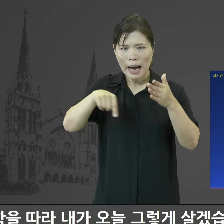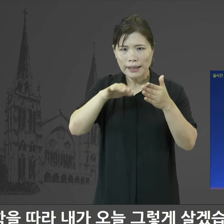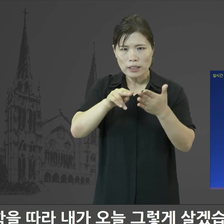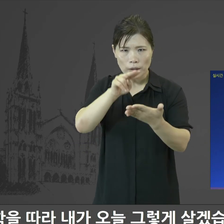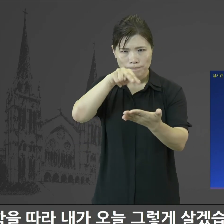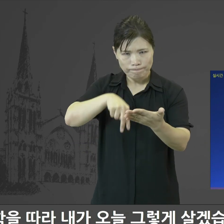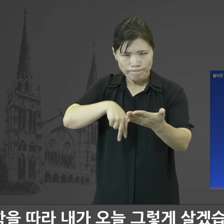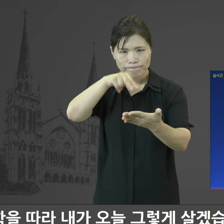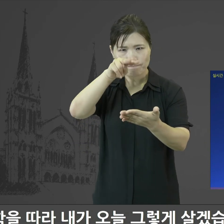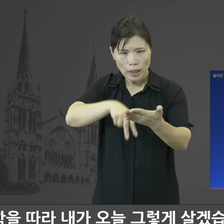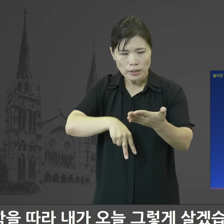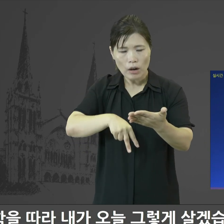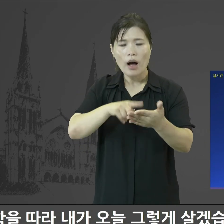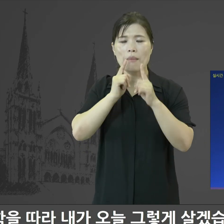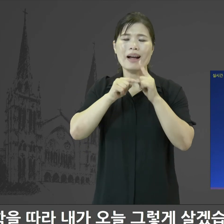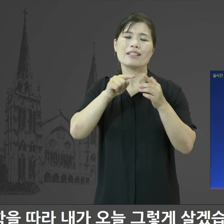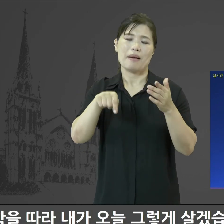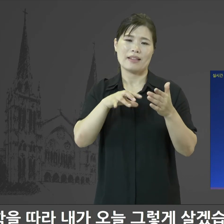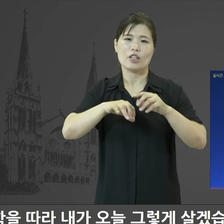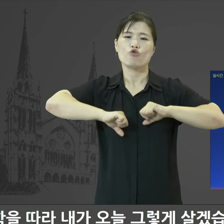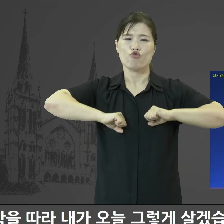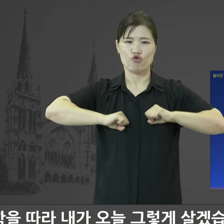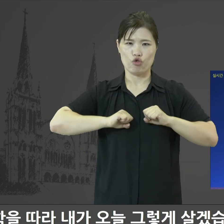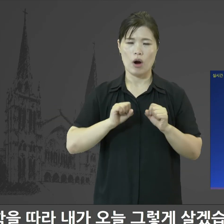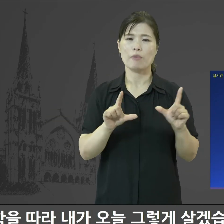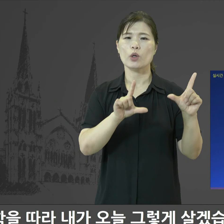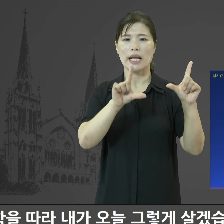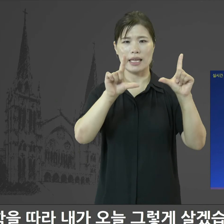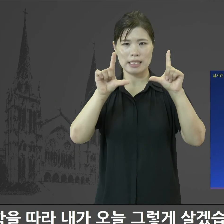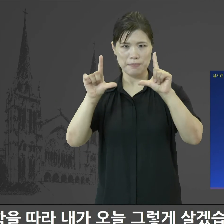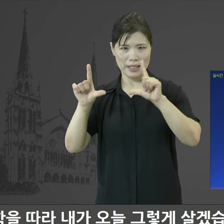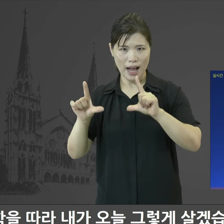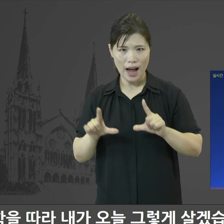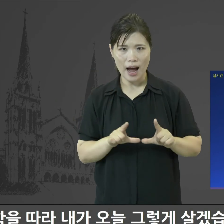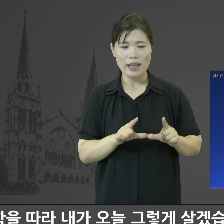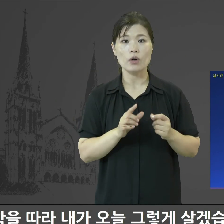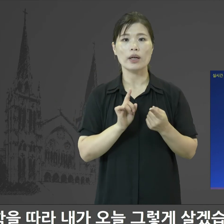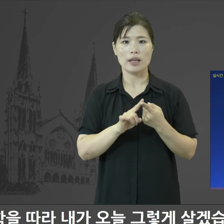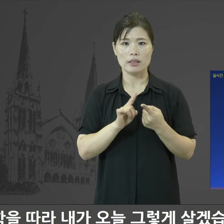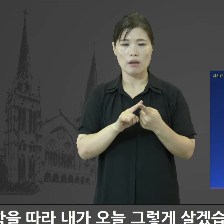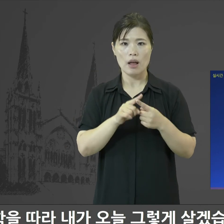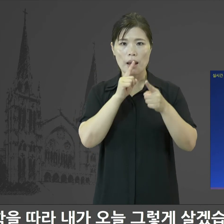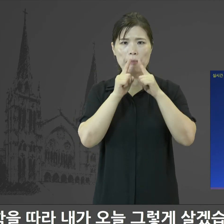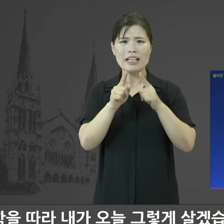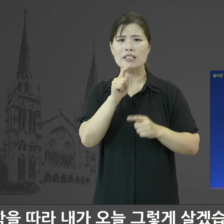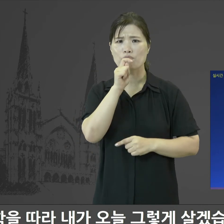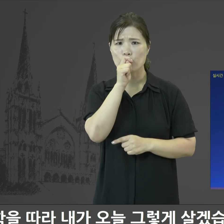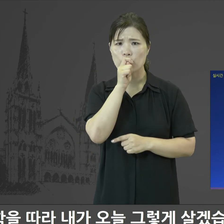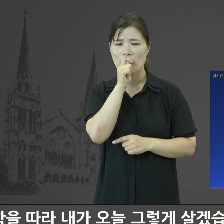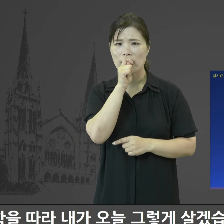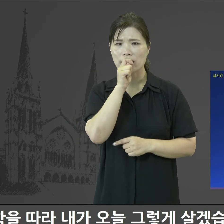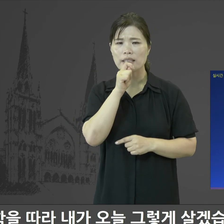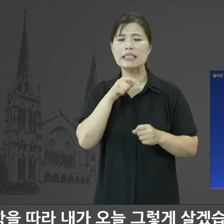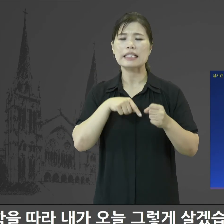인도하심에 순종함으로 나아가겠습니다. 이것이 우리가 말씀을 묵상하는 참된